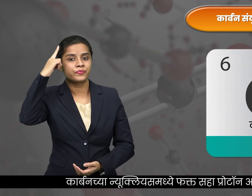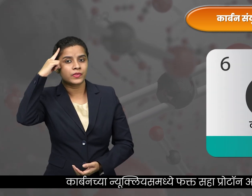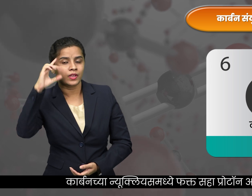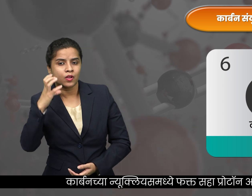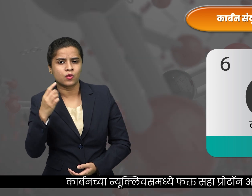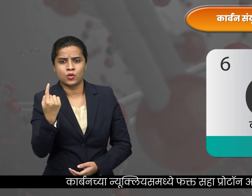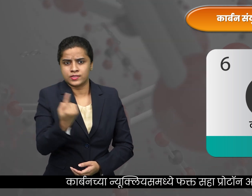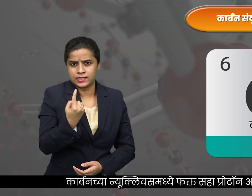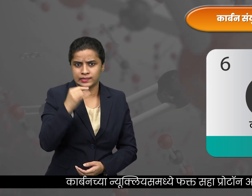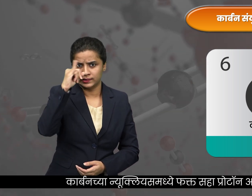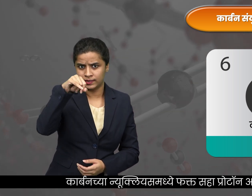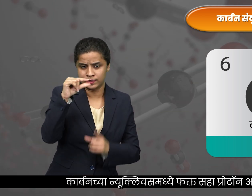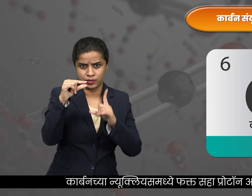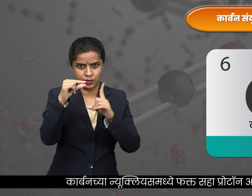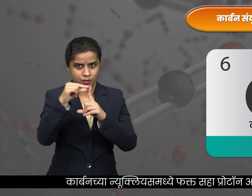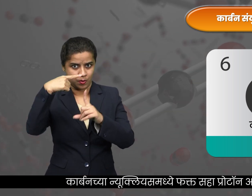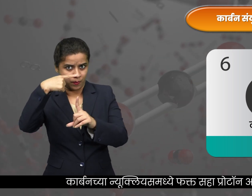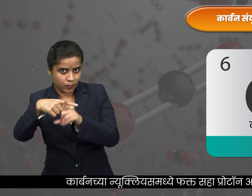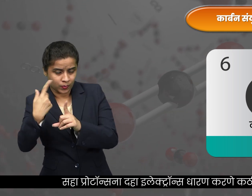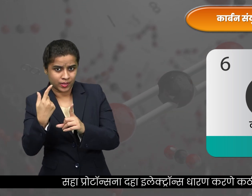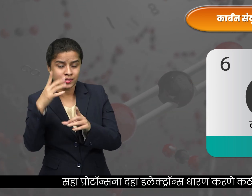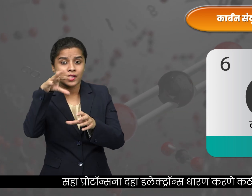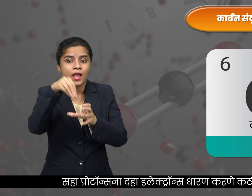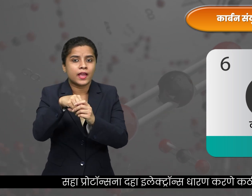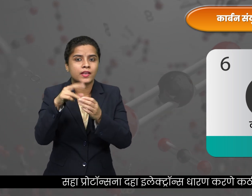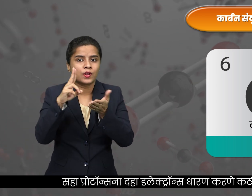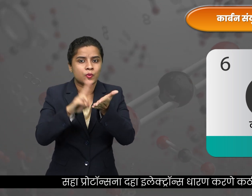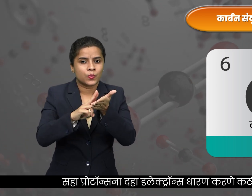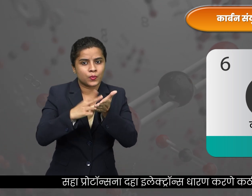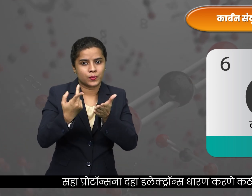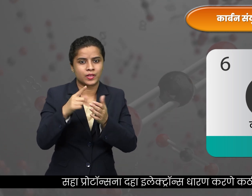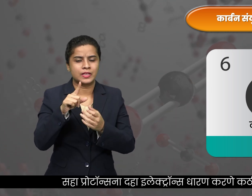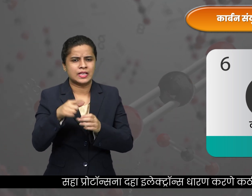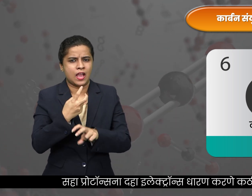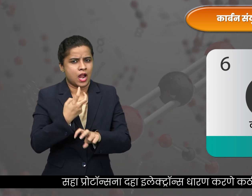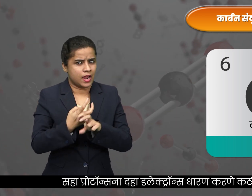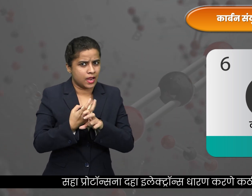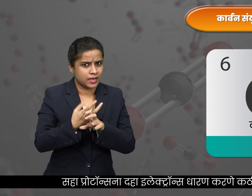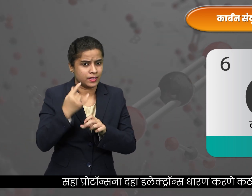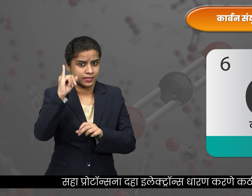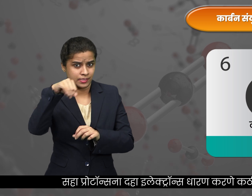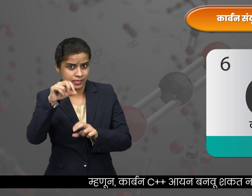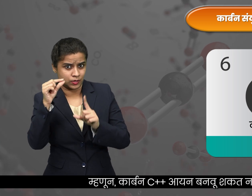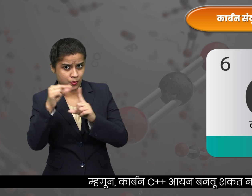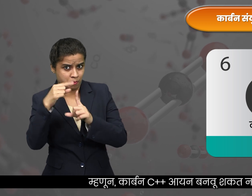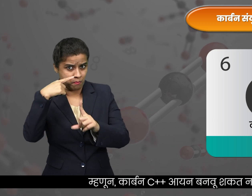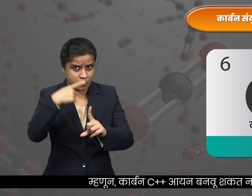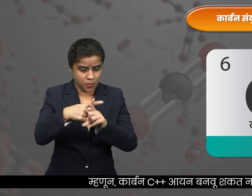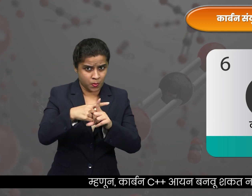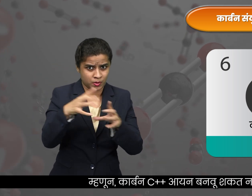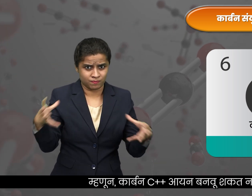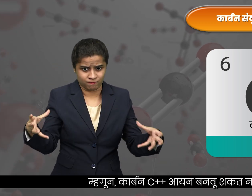कार्बनच्या न्यूक्लियसमध्ये फक्त 6 प्रोटॉन असल्याने 6 प्रोटॉन्सना 10 इलेक्ट्रॉन्स धारण करणे कठीण होईल, म्हणून